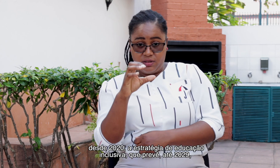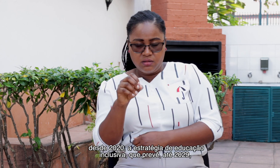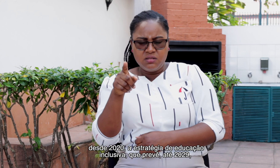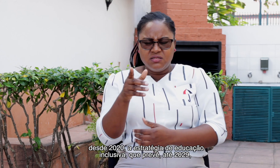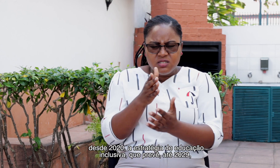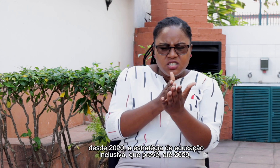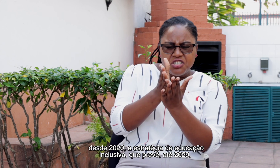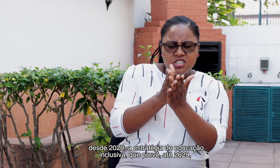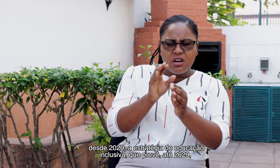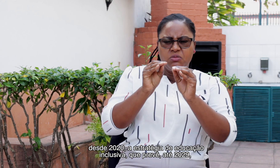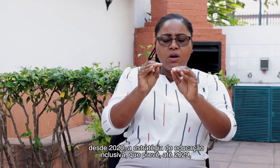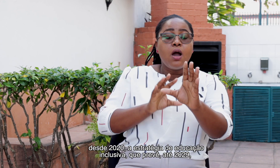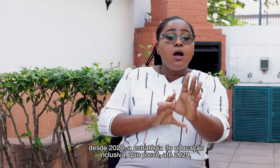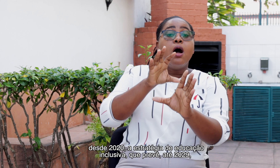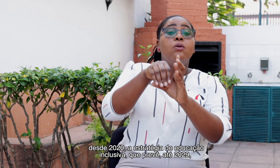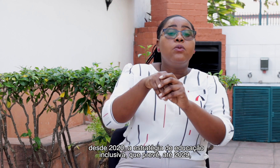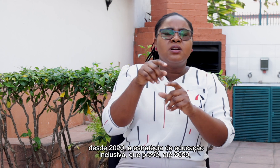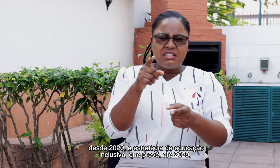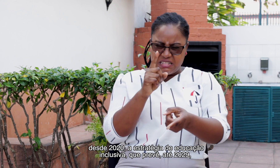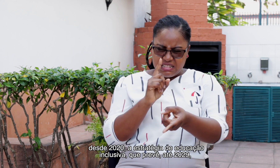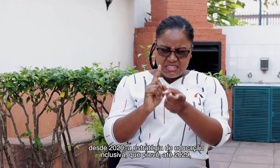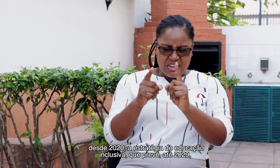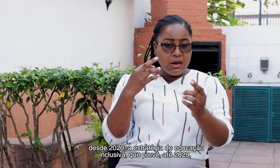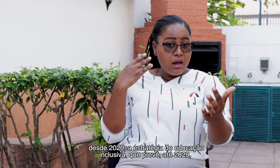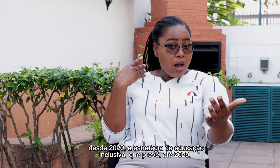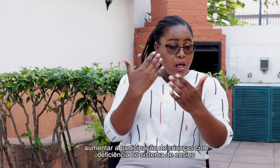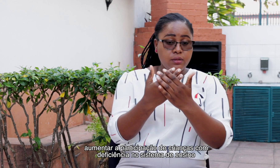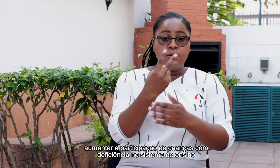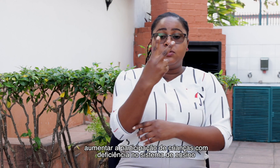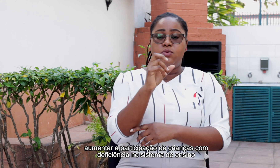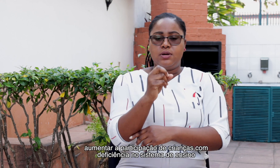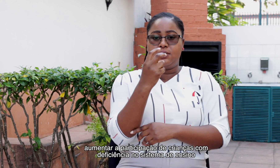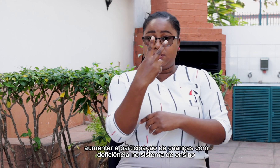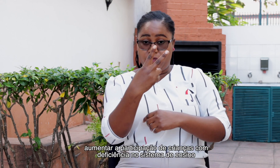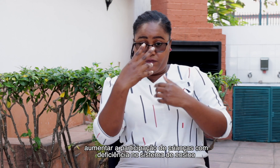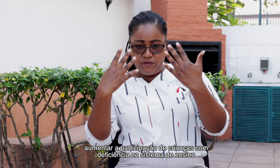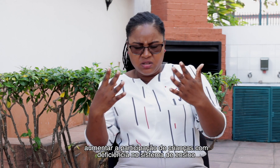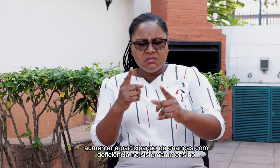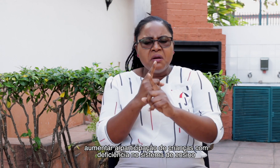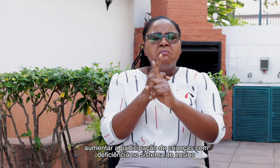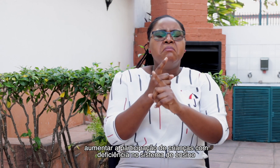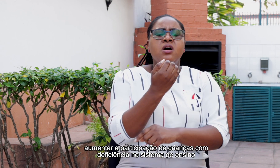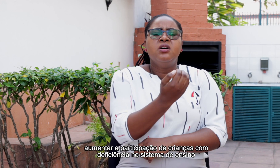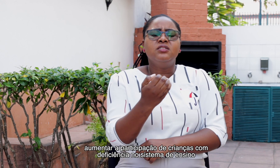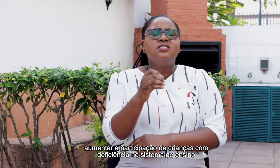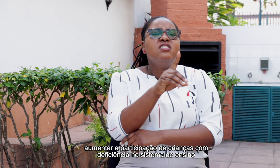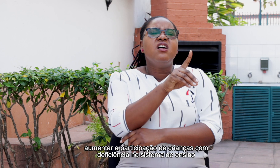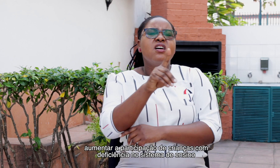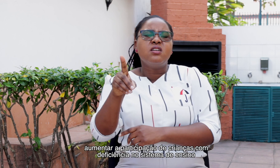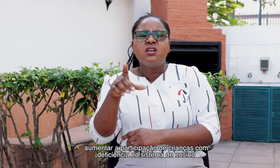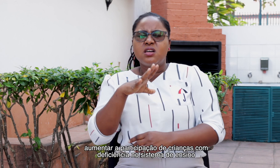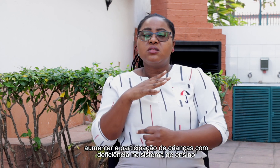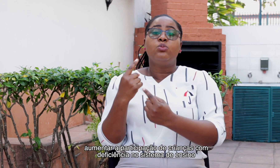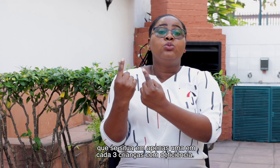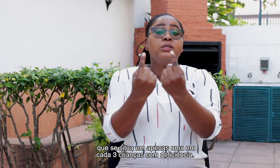a Estratégia de Educação Inclusiva que prevê, até 2029, aumentar a participação de crianças com deficiência no